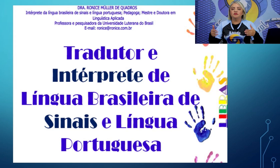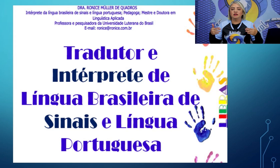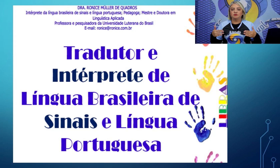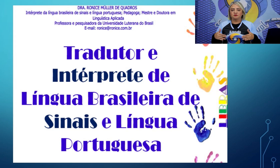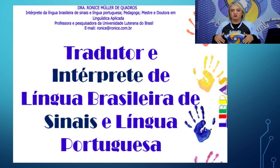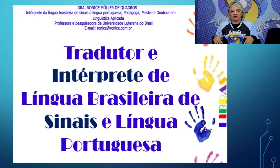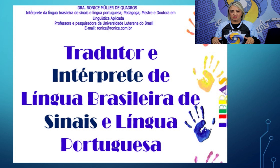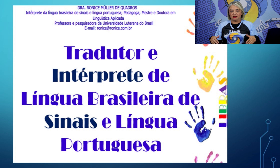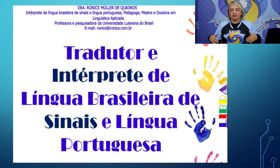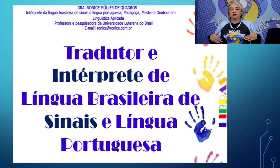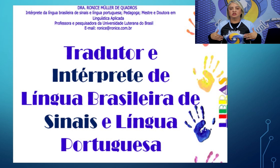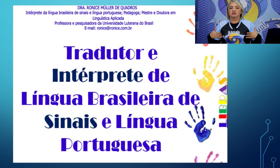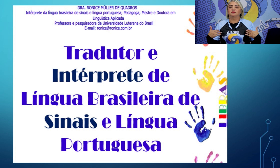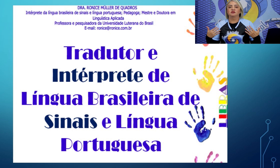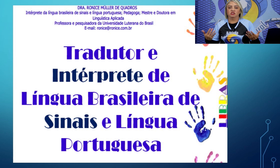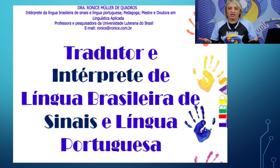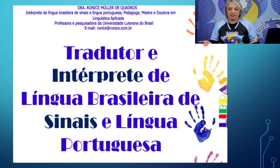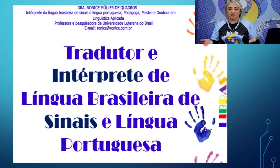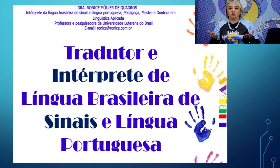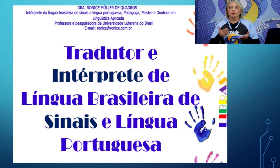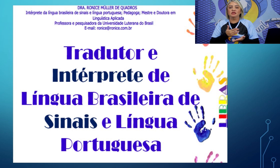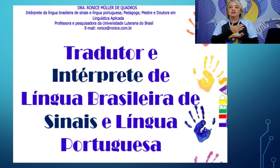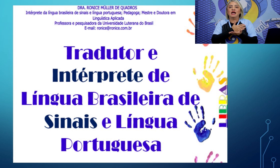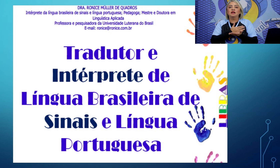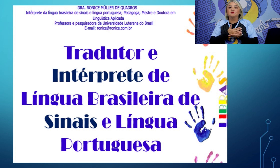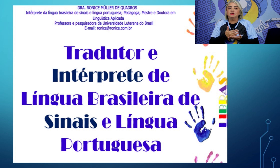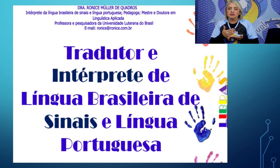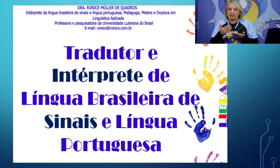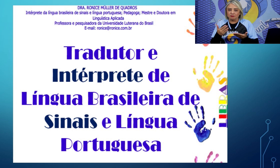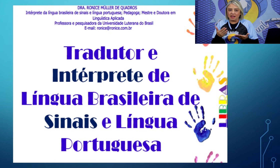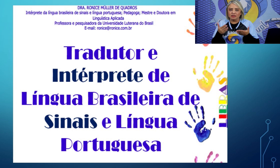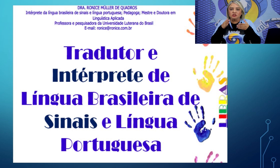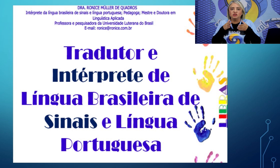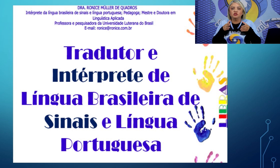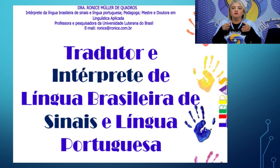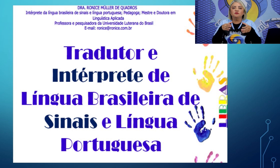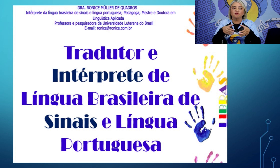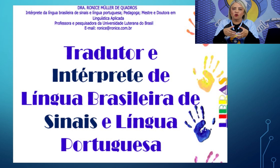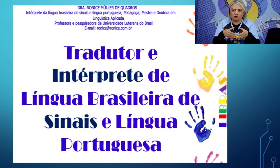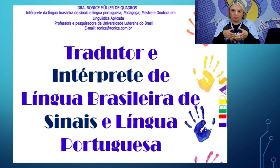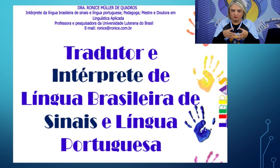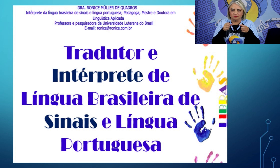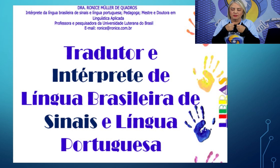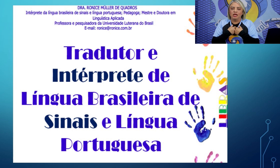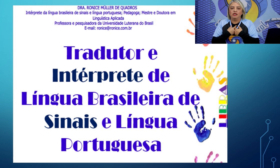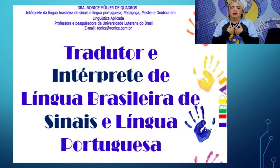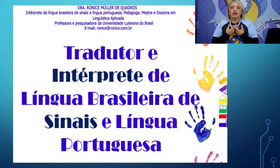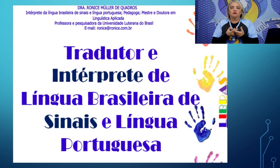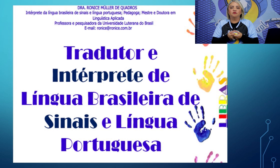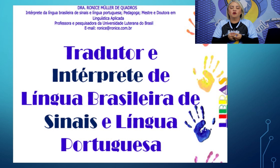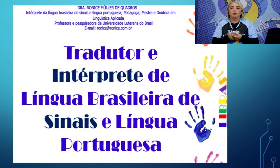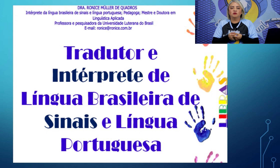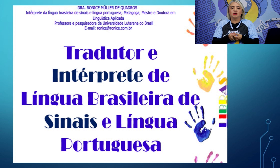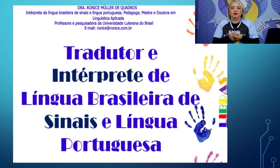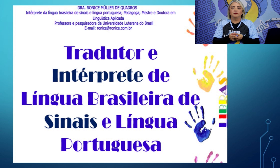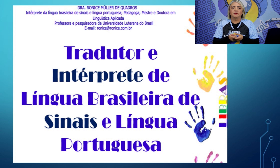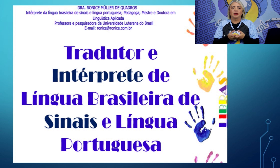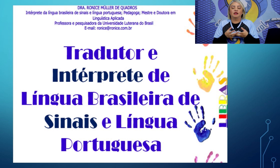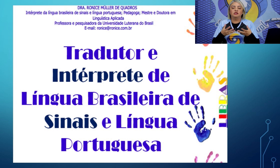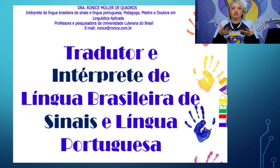para vocês que as igrejas evangélicas começaram esse trabalho, eles tinham um foco, que era o foco quê?